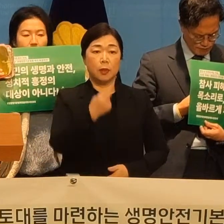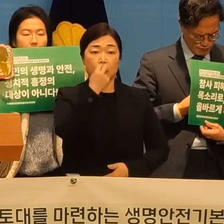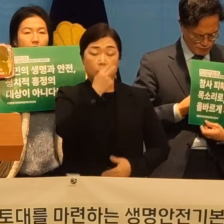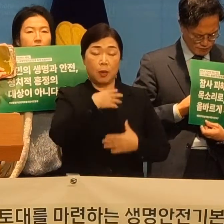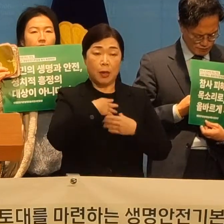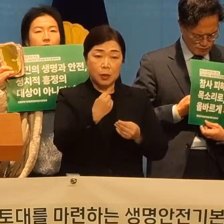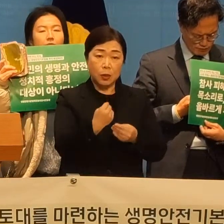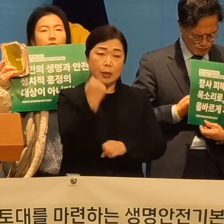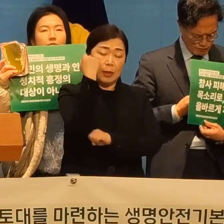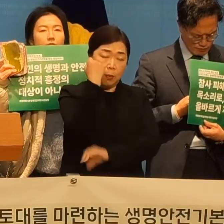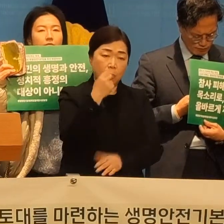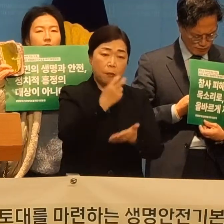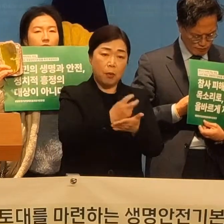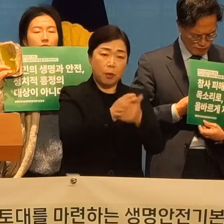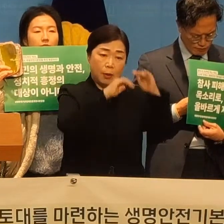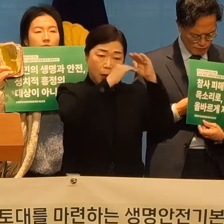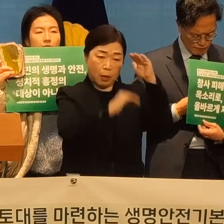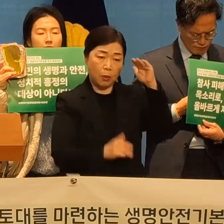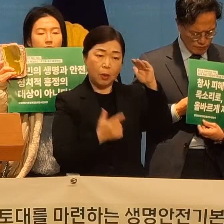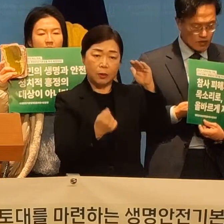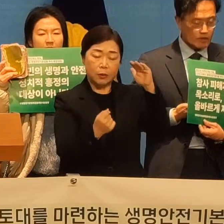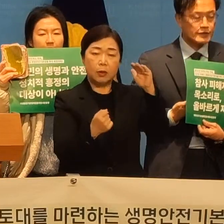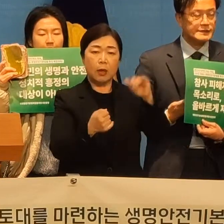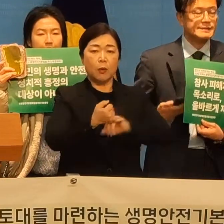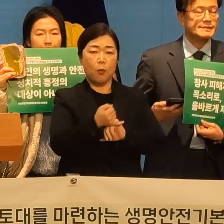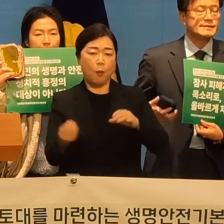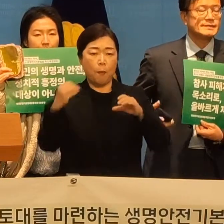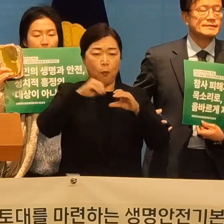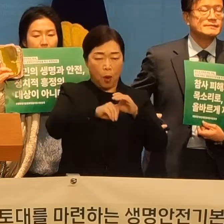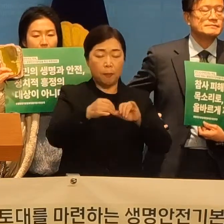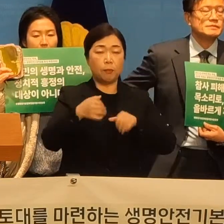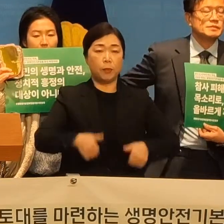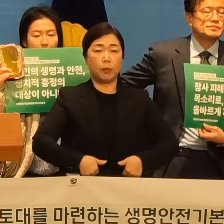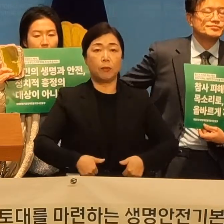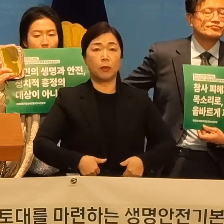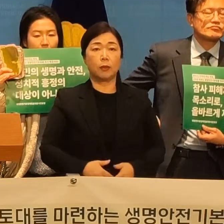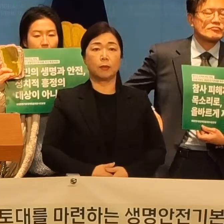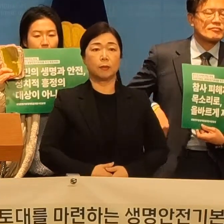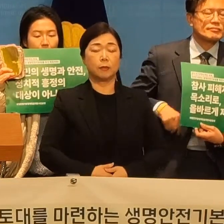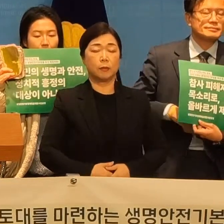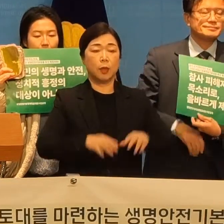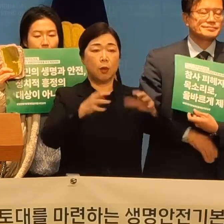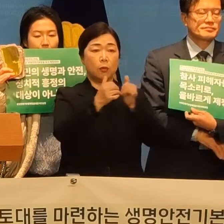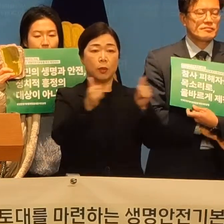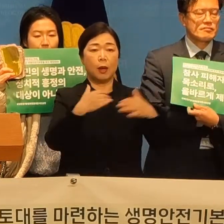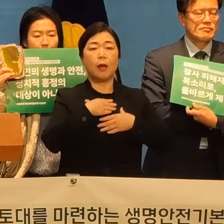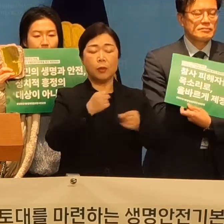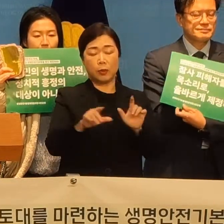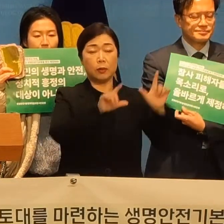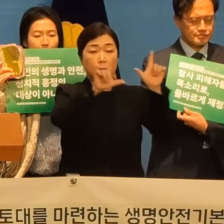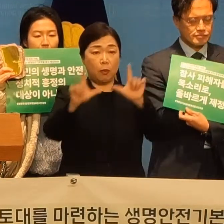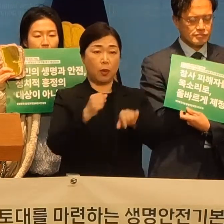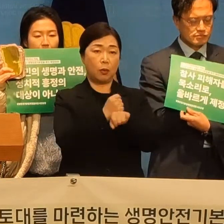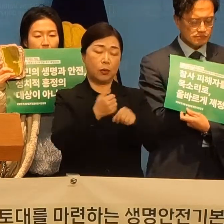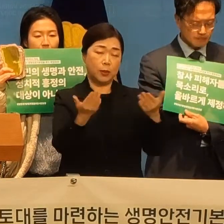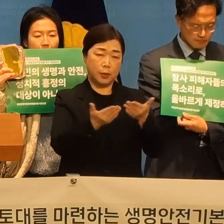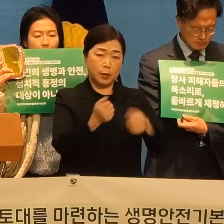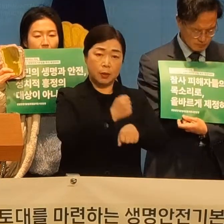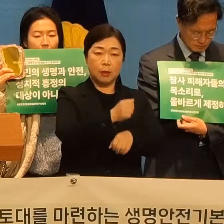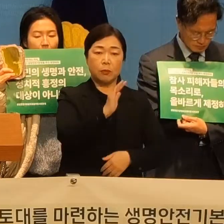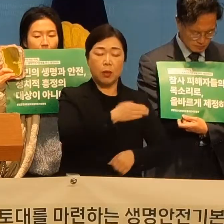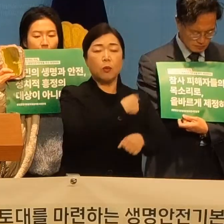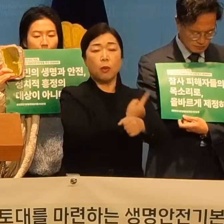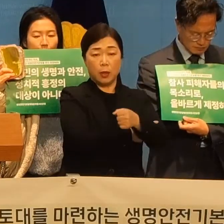생명안전기본법은 다음의 내용을 반드시 포함해야 합니다. 국민이 안전하게 생활하고 일할